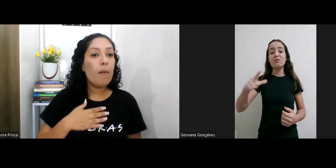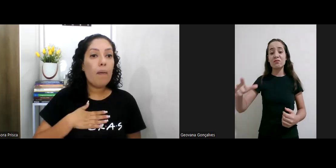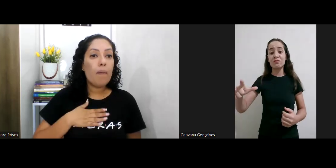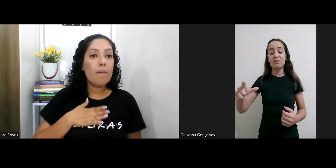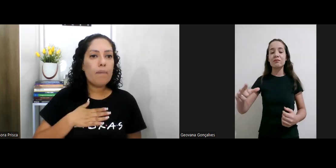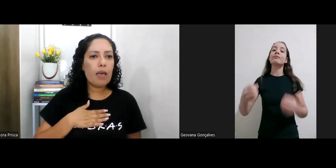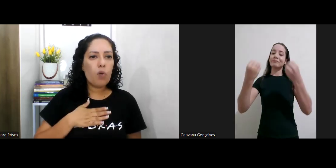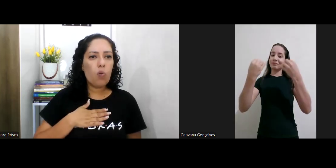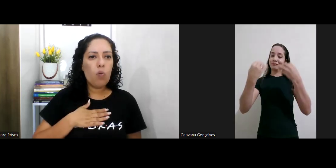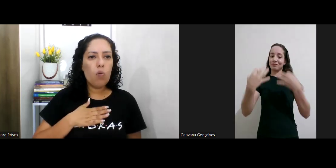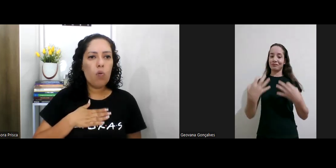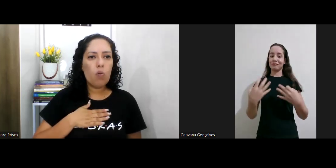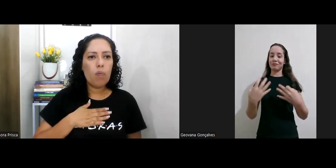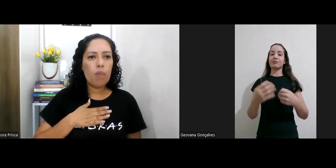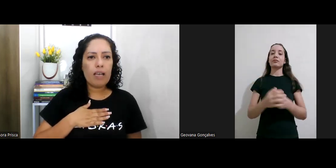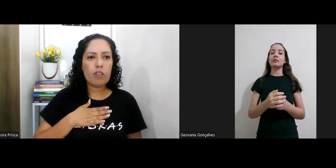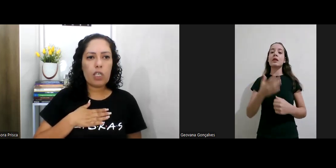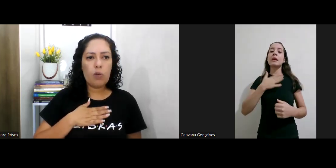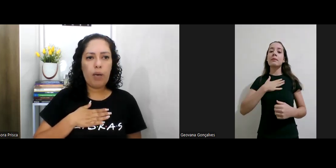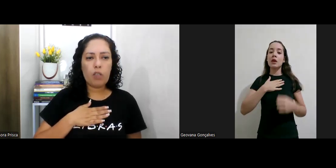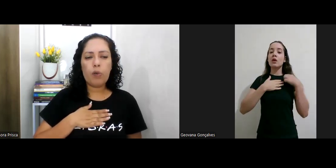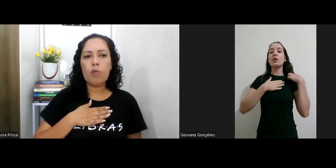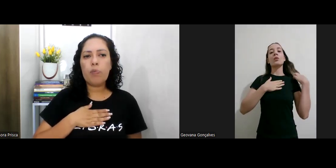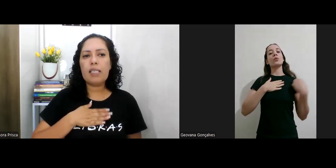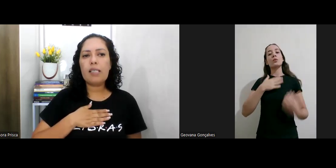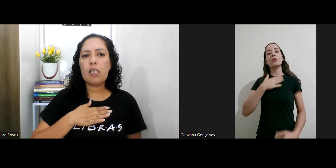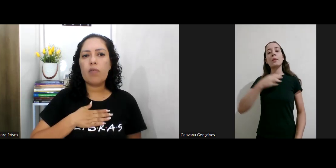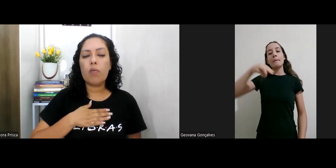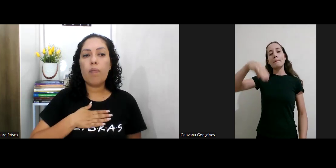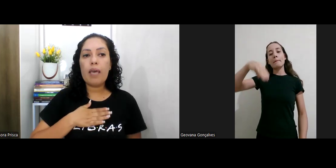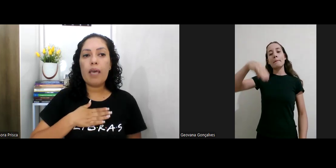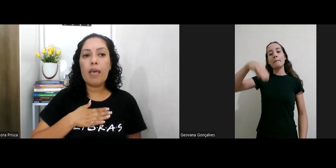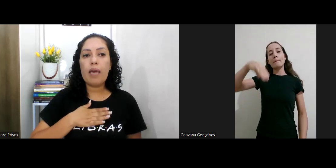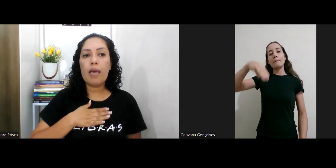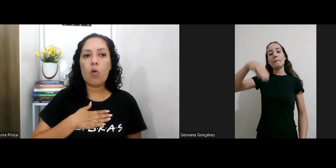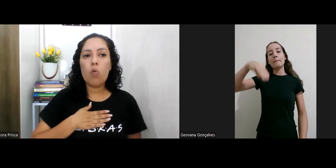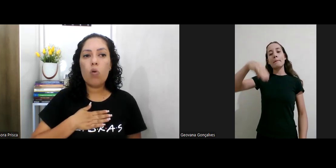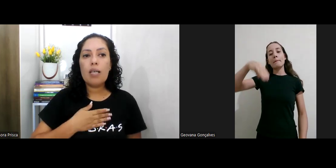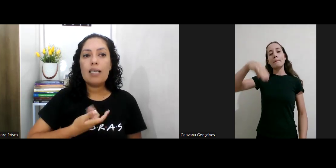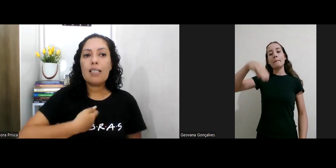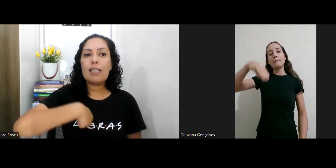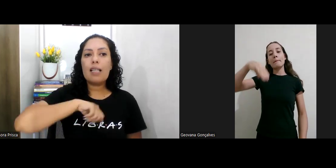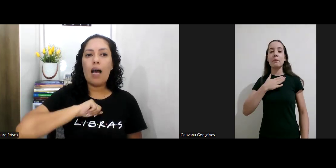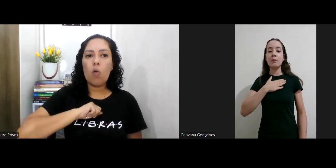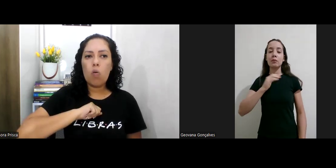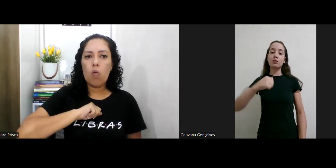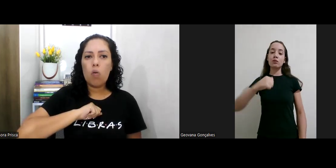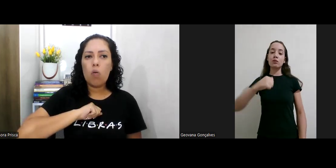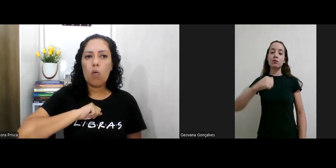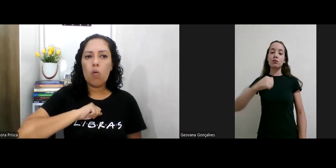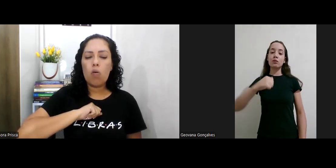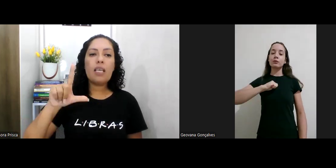ó. Meu, bate aqui no peito, pronome possessivo. Meu